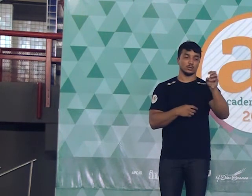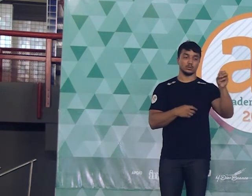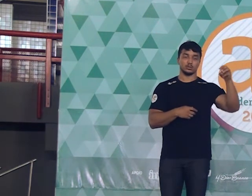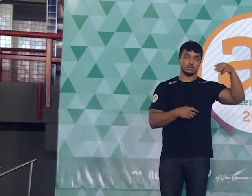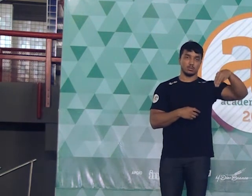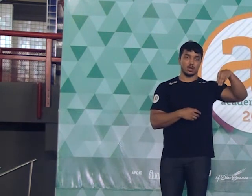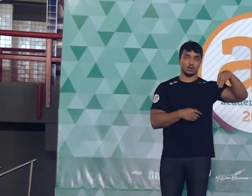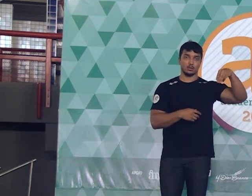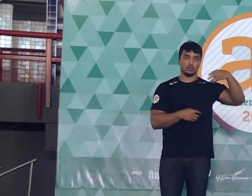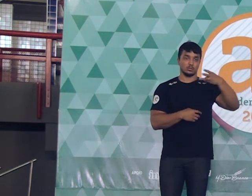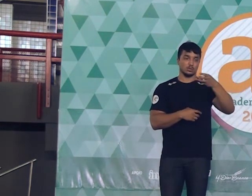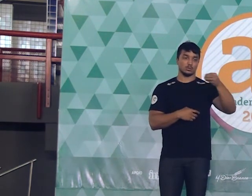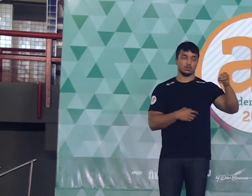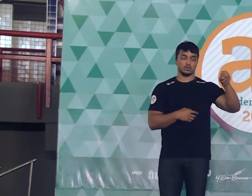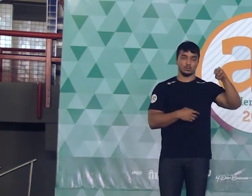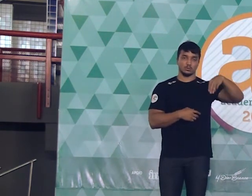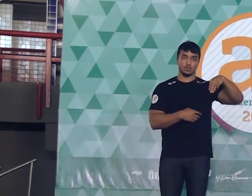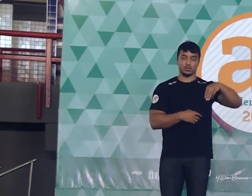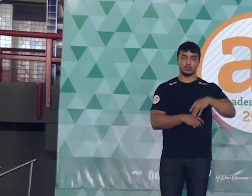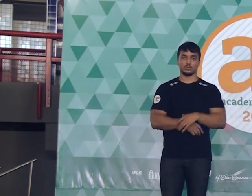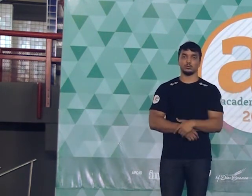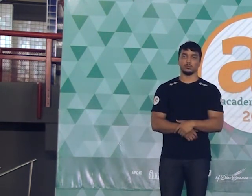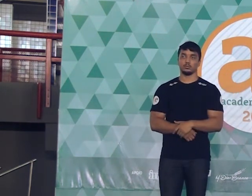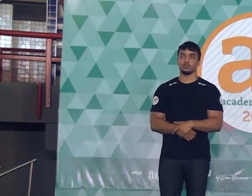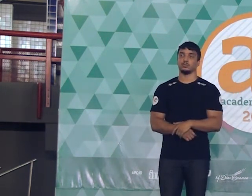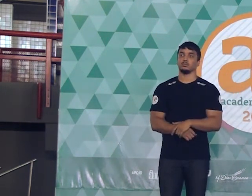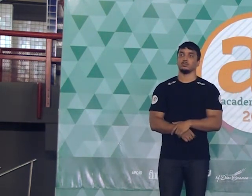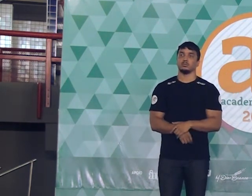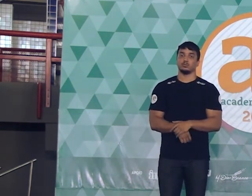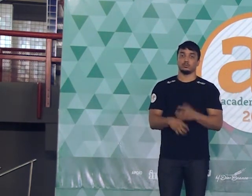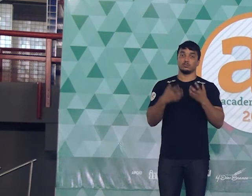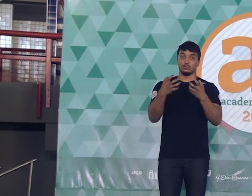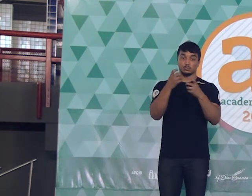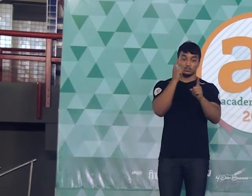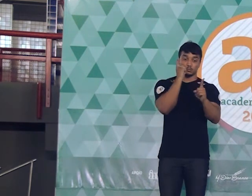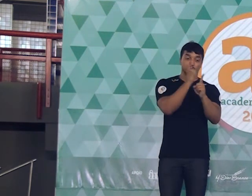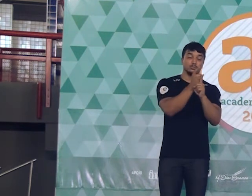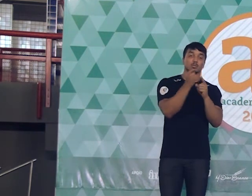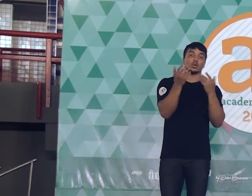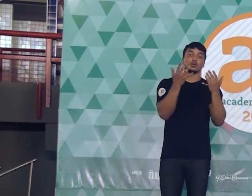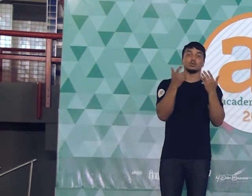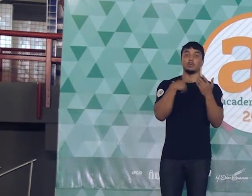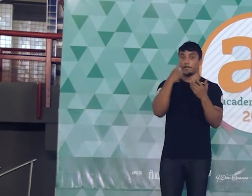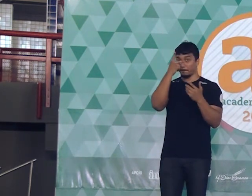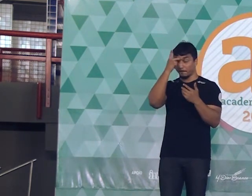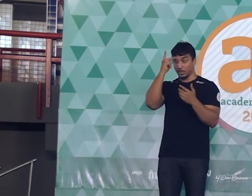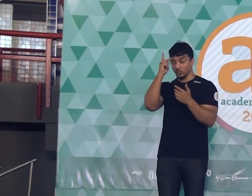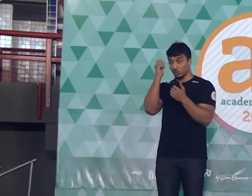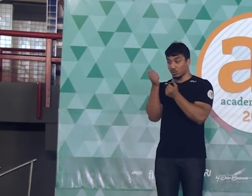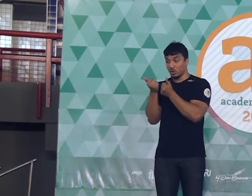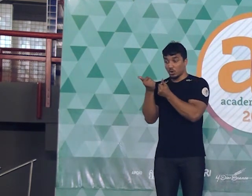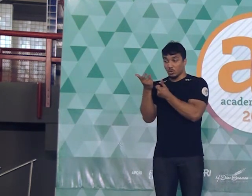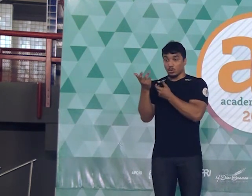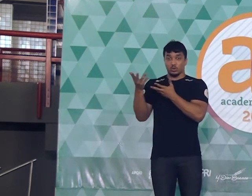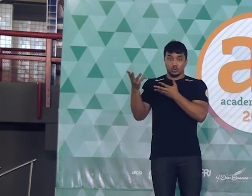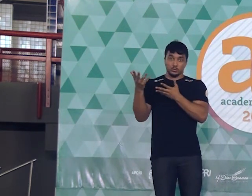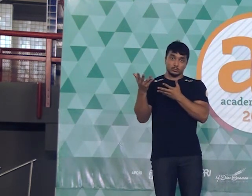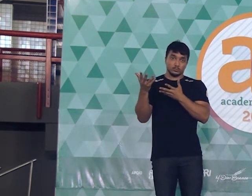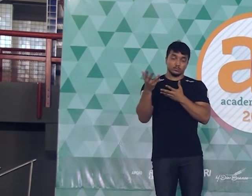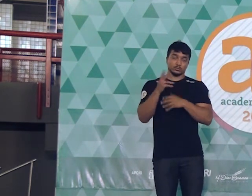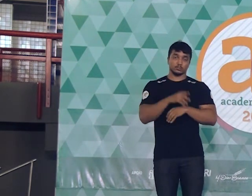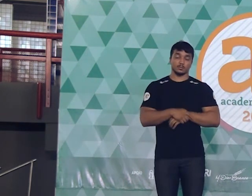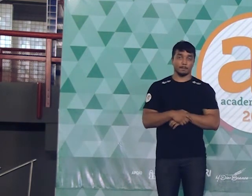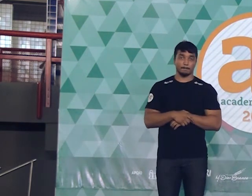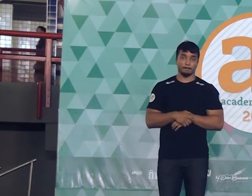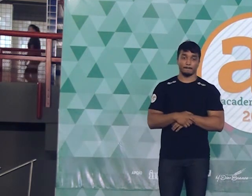300 metros. Agora, eu estou querendo achar a relação entre o número de passageiros que são